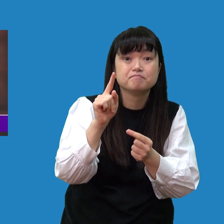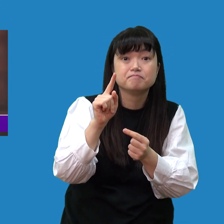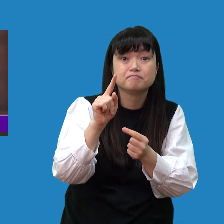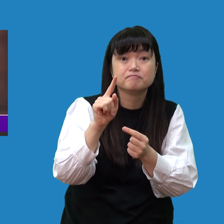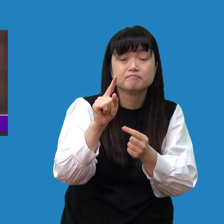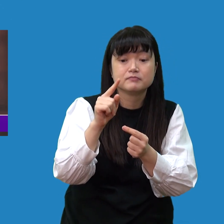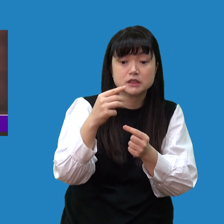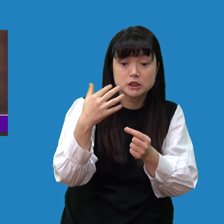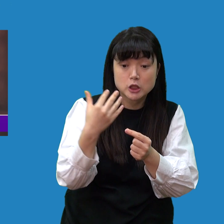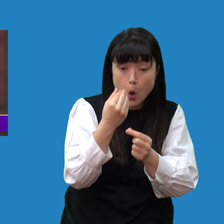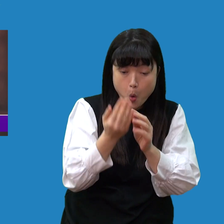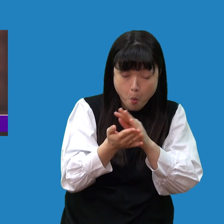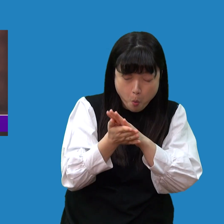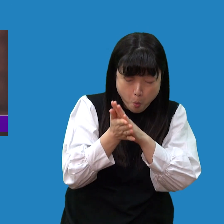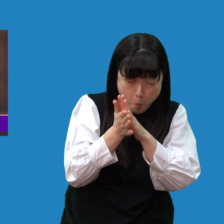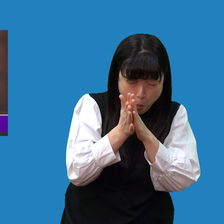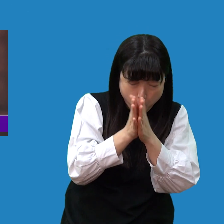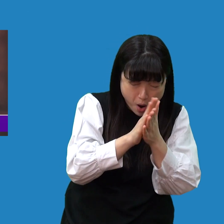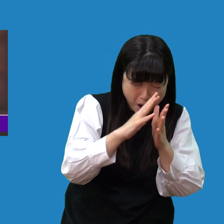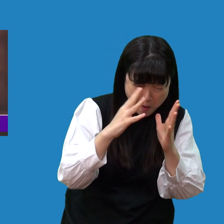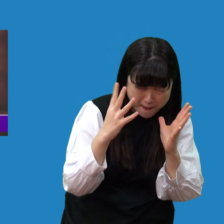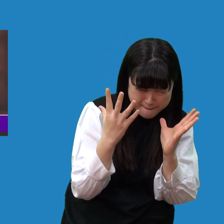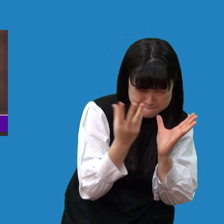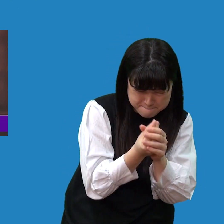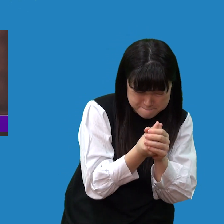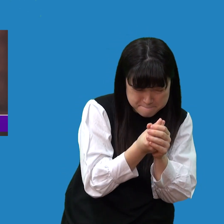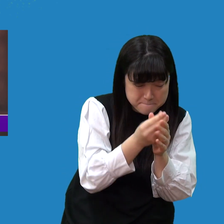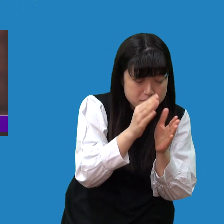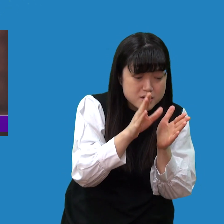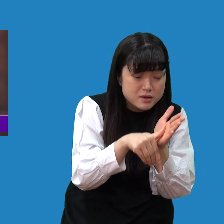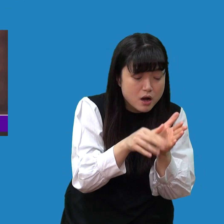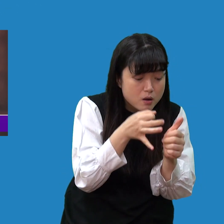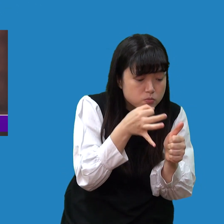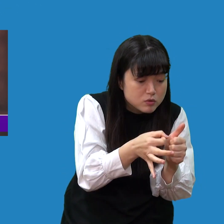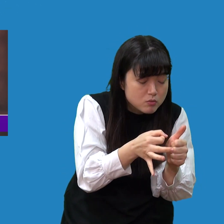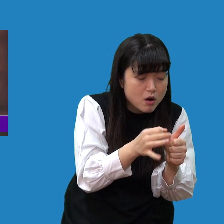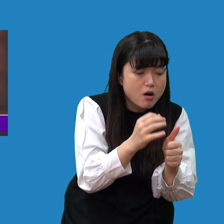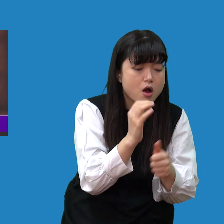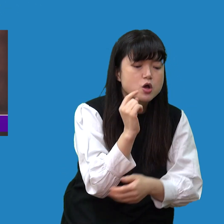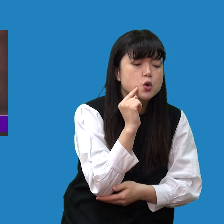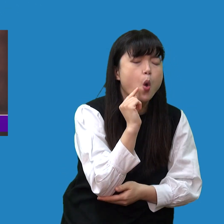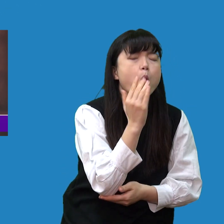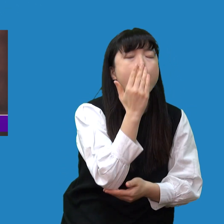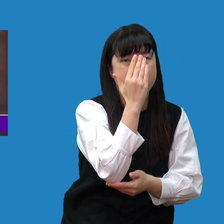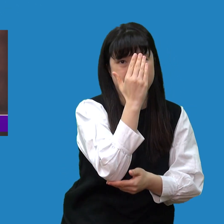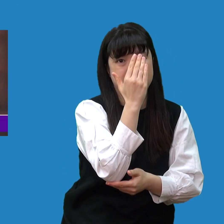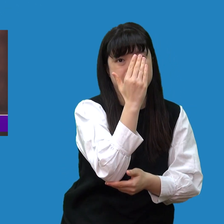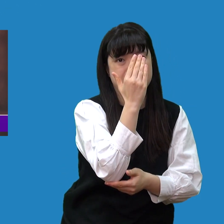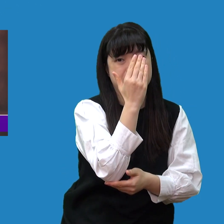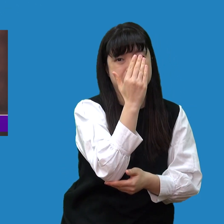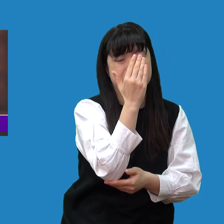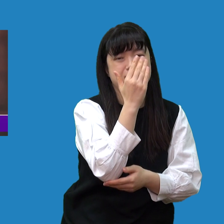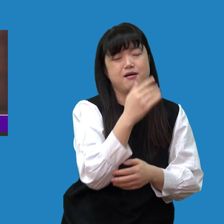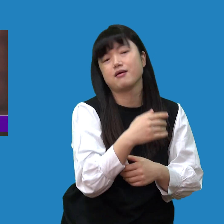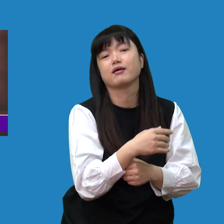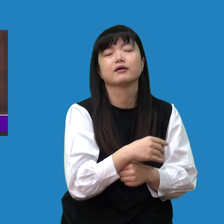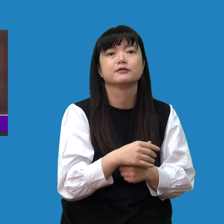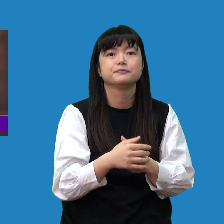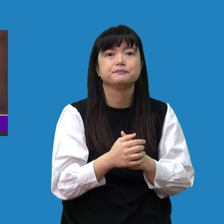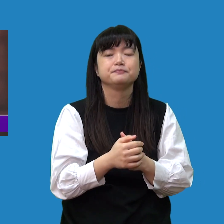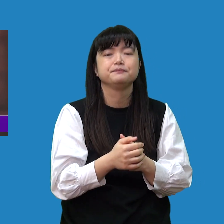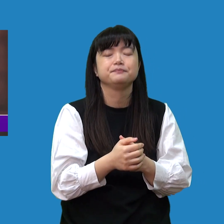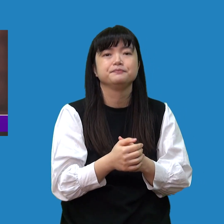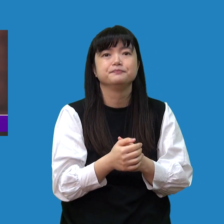단계는 성화가 완성되는 때를 가르쳐 영화의 단계,